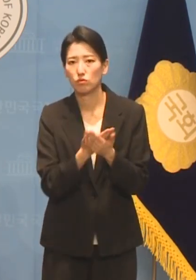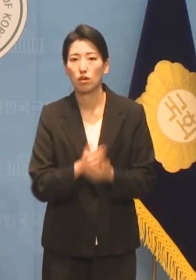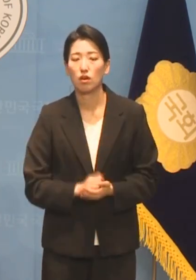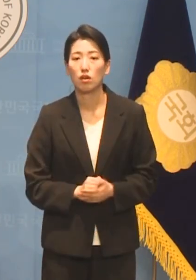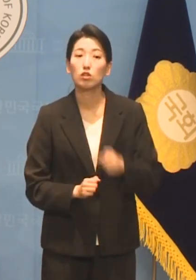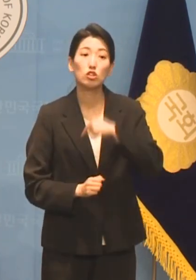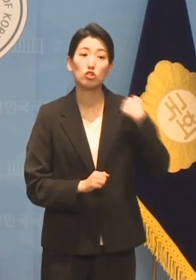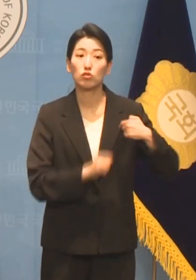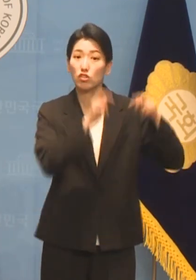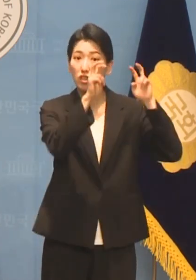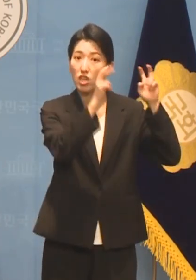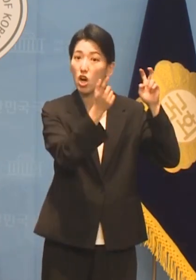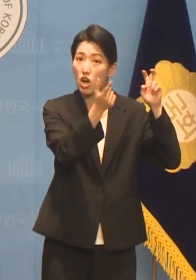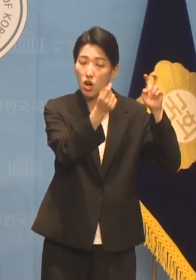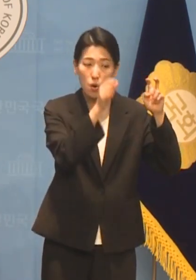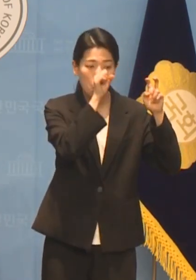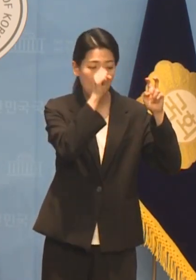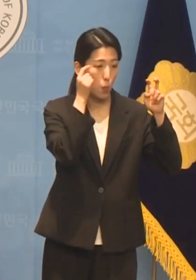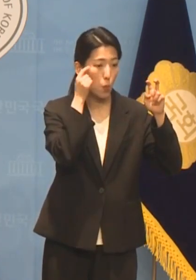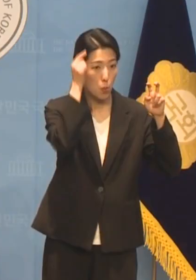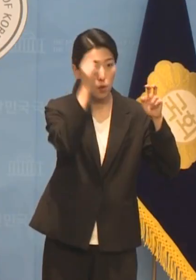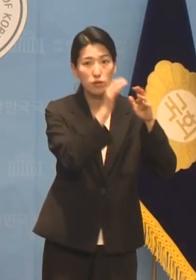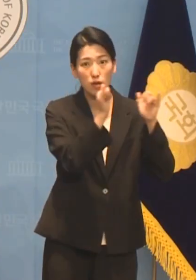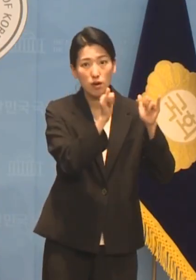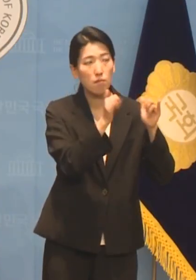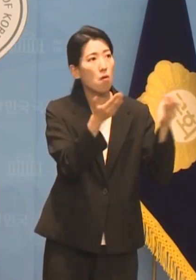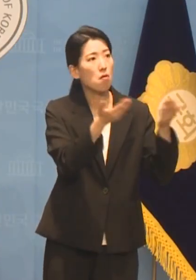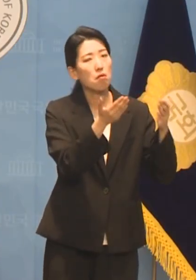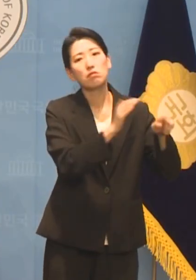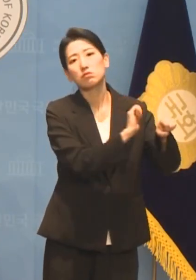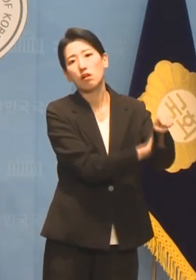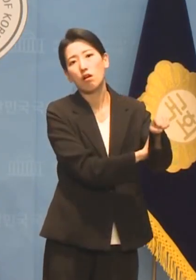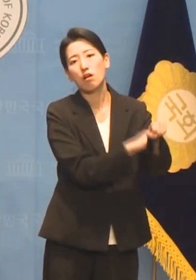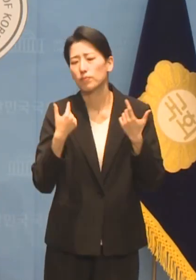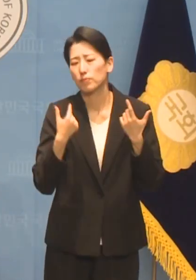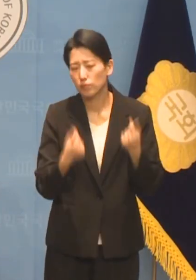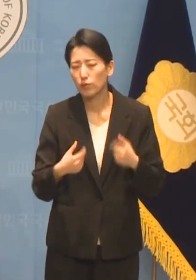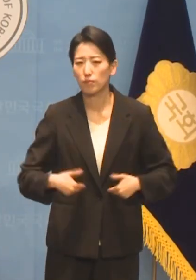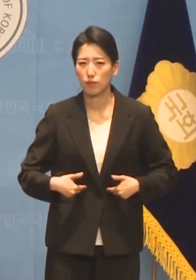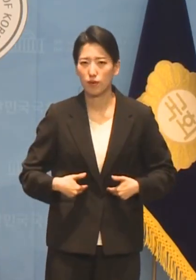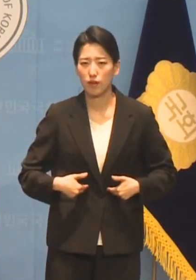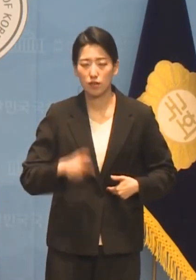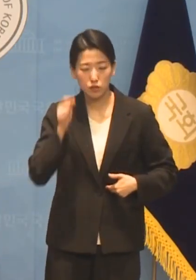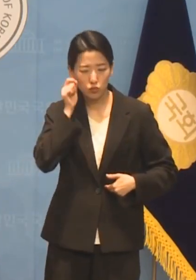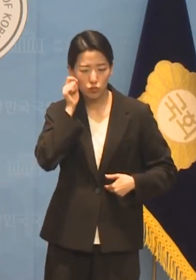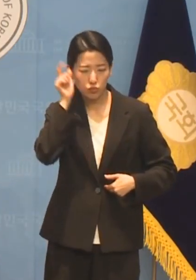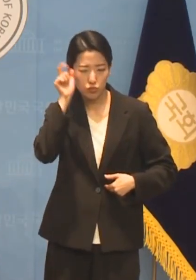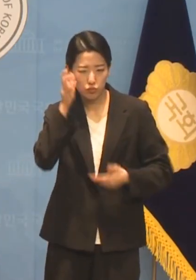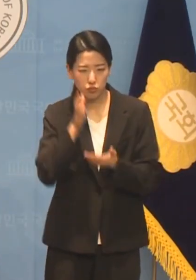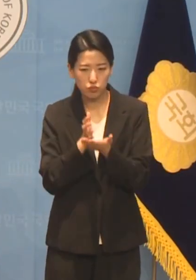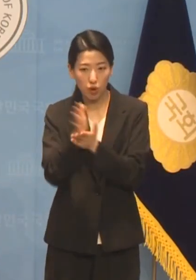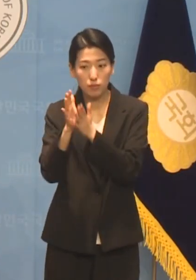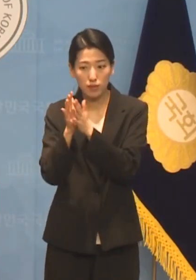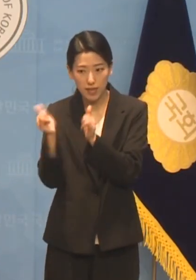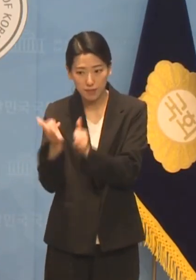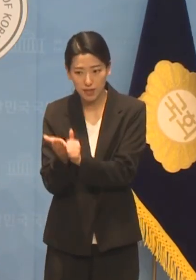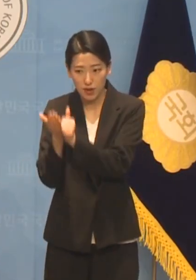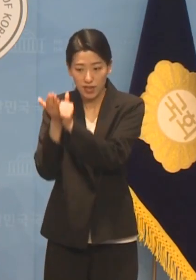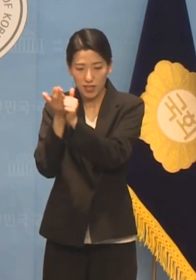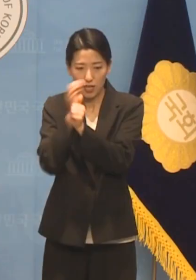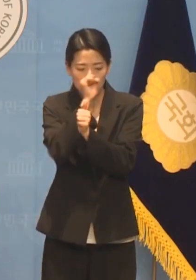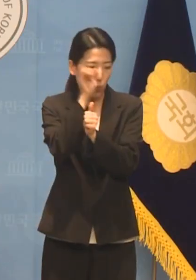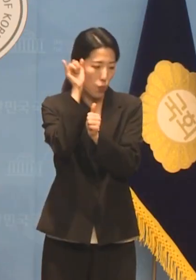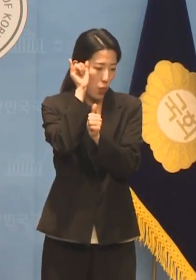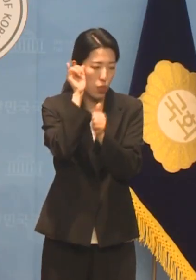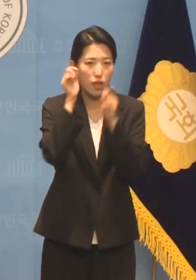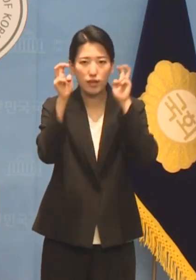천인계획처럼 좋은 인재가 우리 산업을 위해 일해야 한다고 생각합니다. 양질의 인재 돌아오는 시스템 만들어야 됩니다.